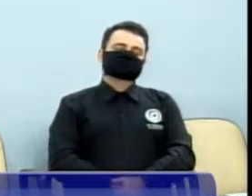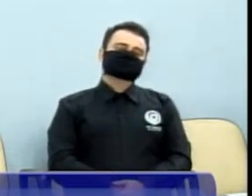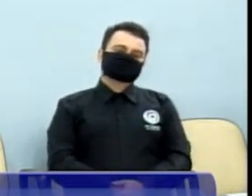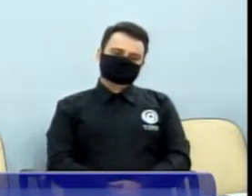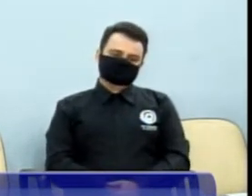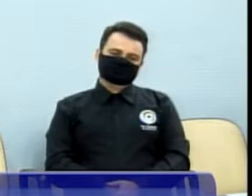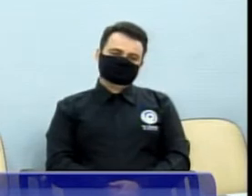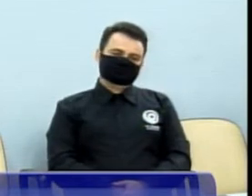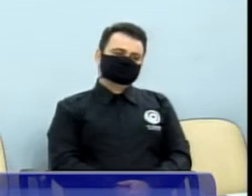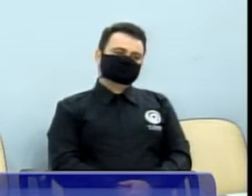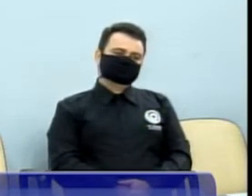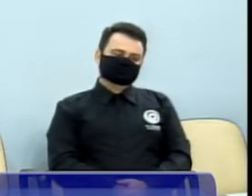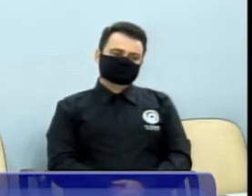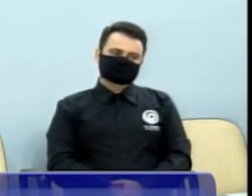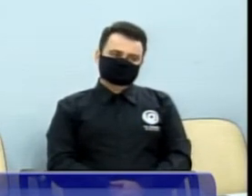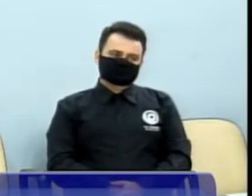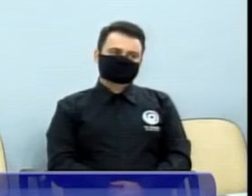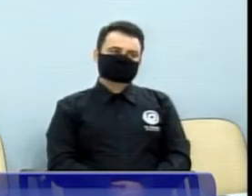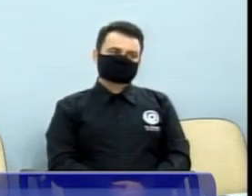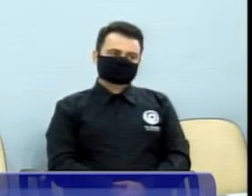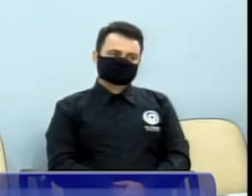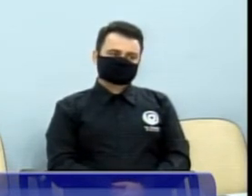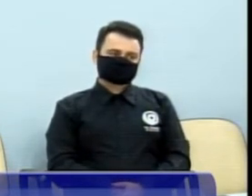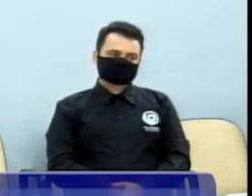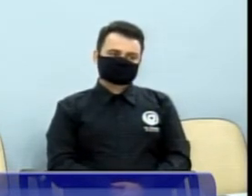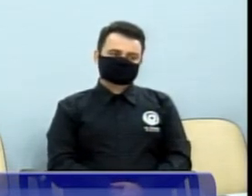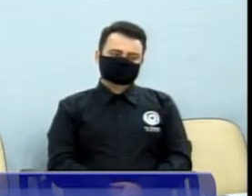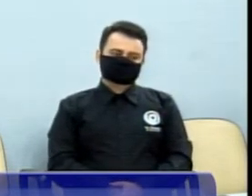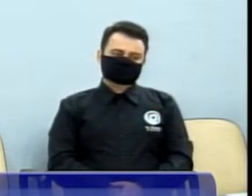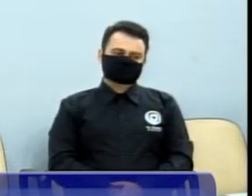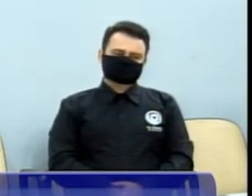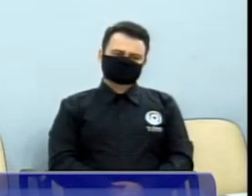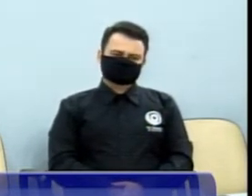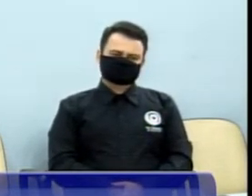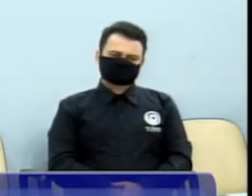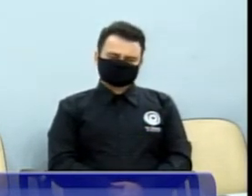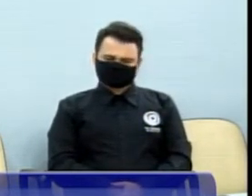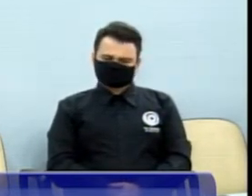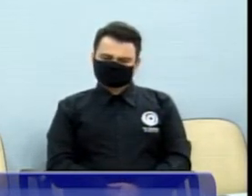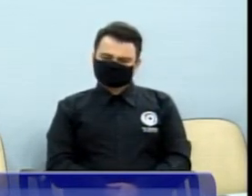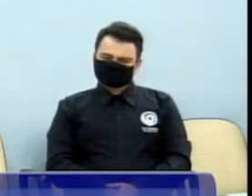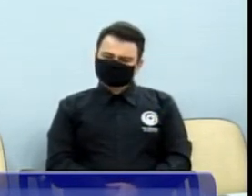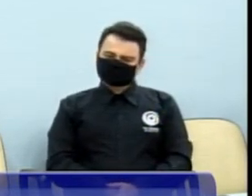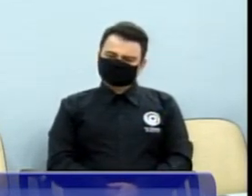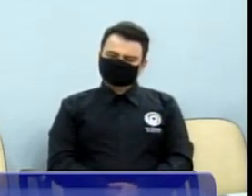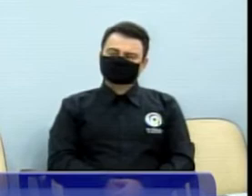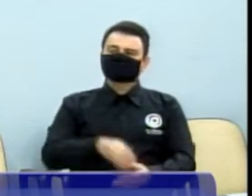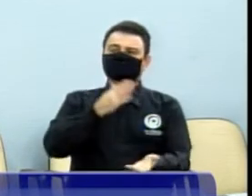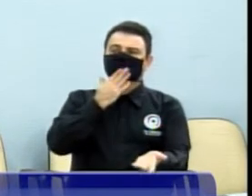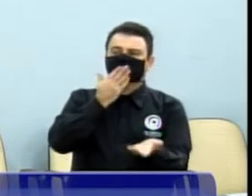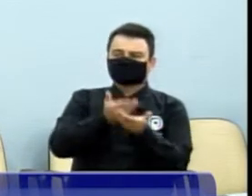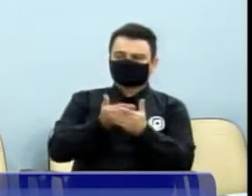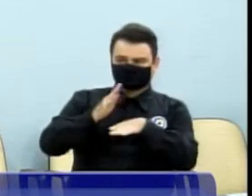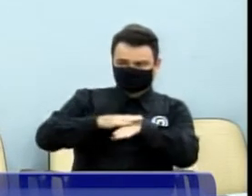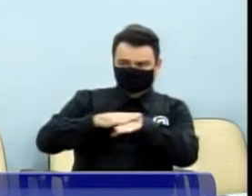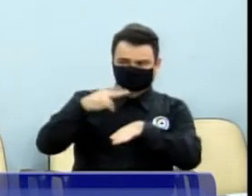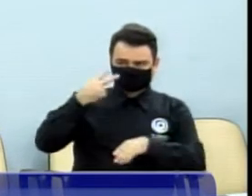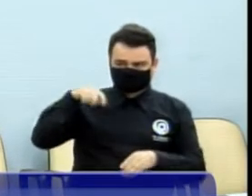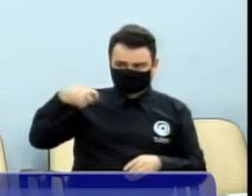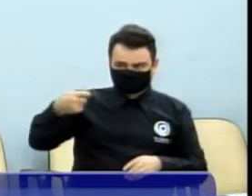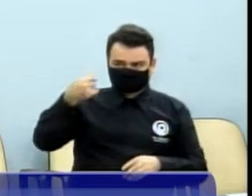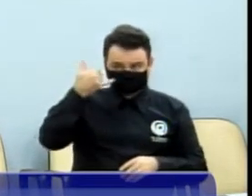e uma delas é com relação ao requerimento do vereador o cabo Júlio Donizete